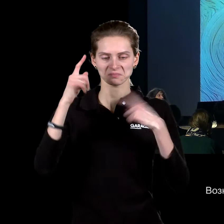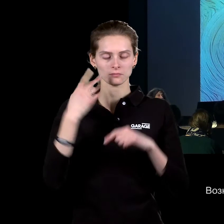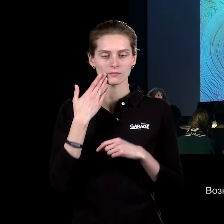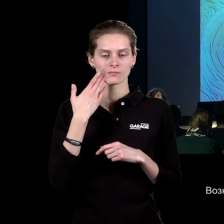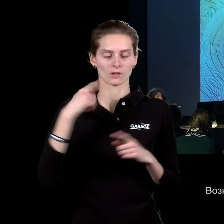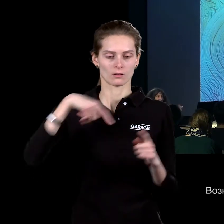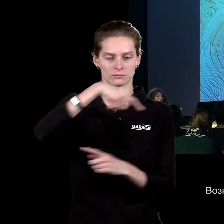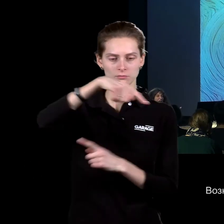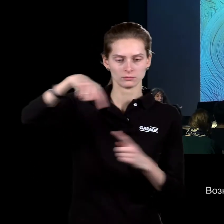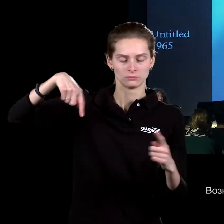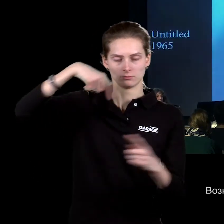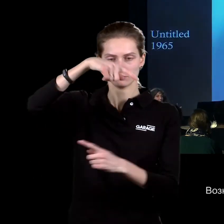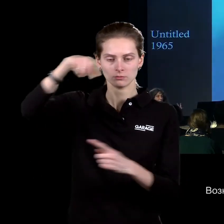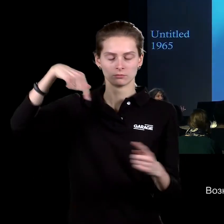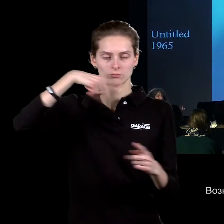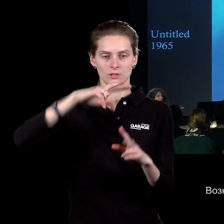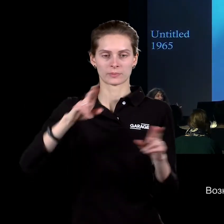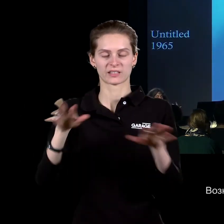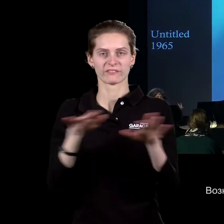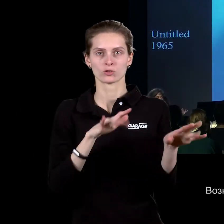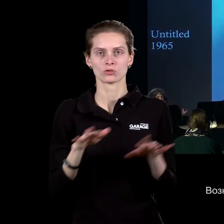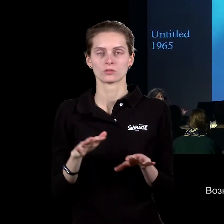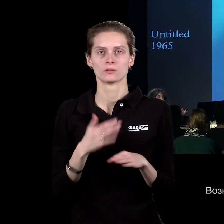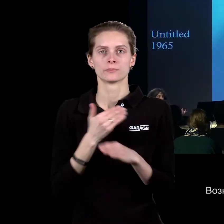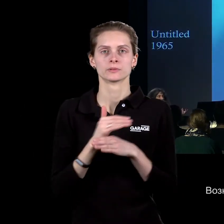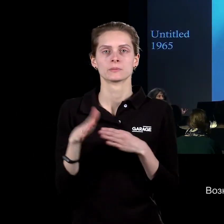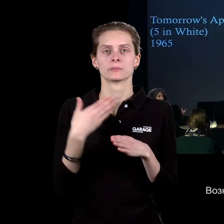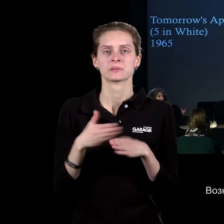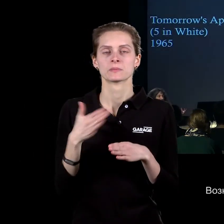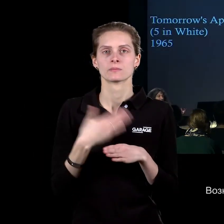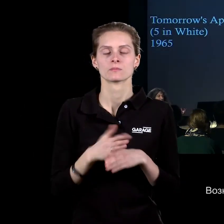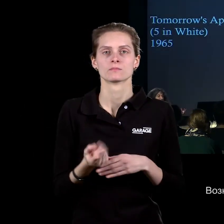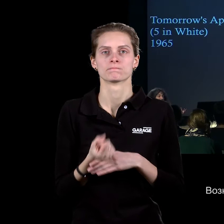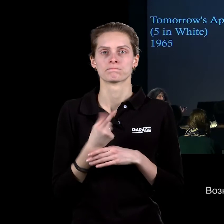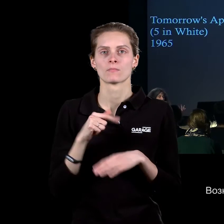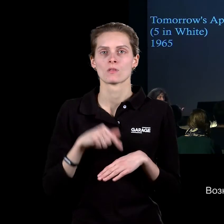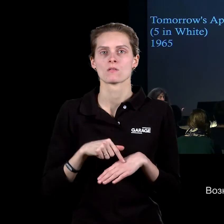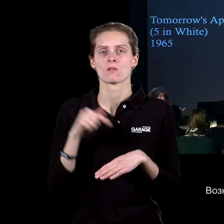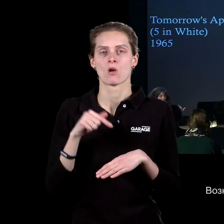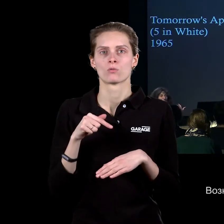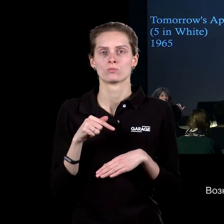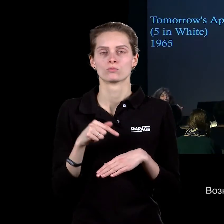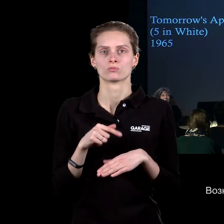И это самое возникает вот это ощущение постепенного